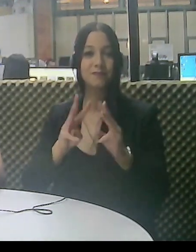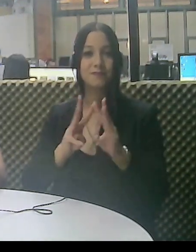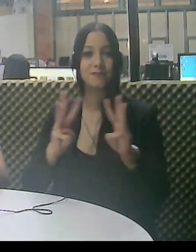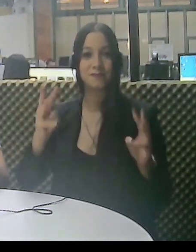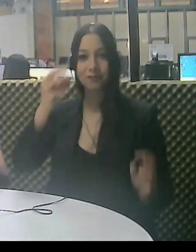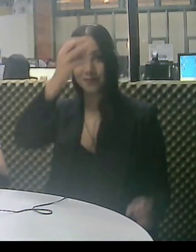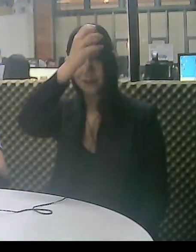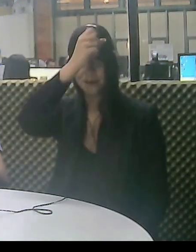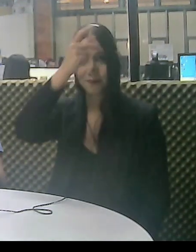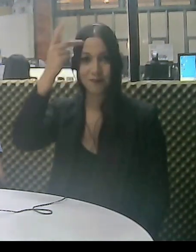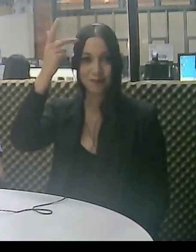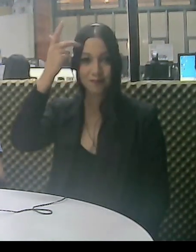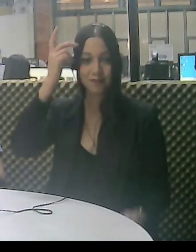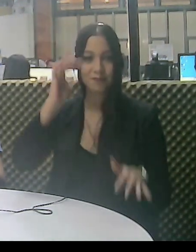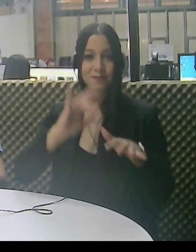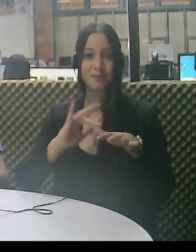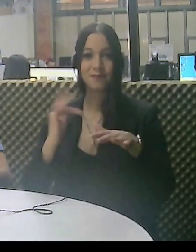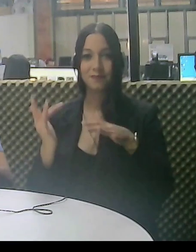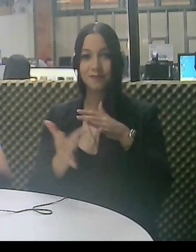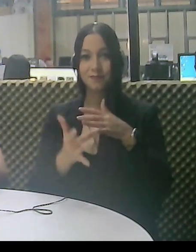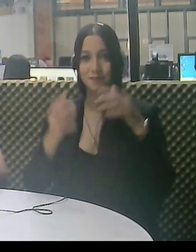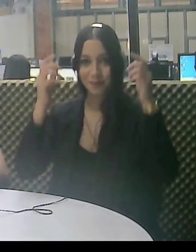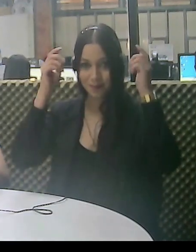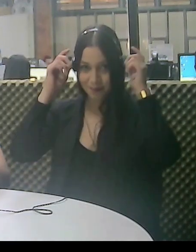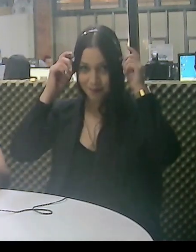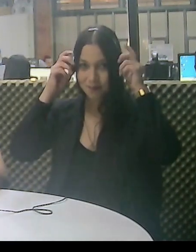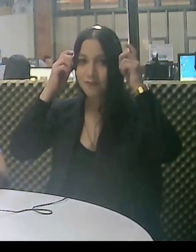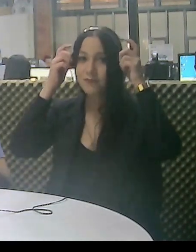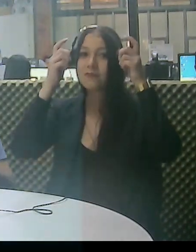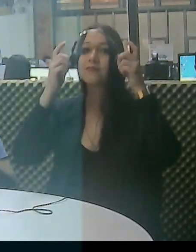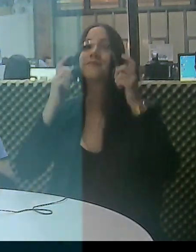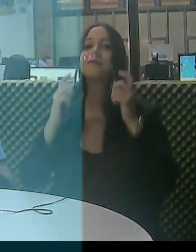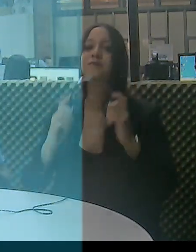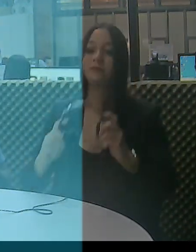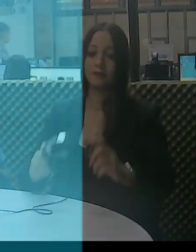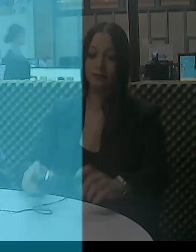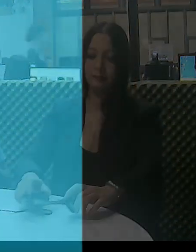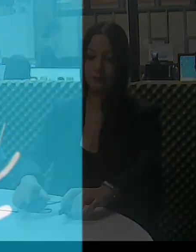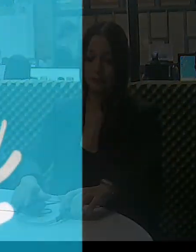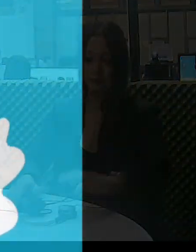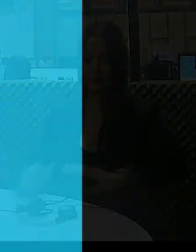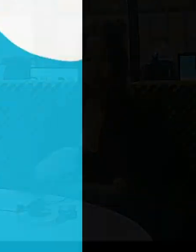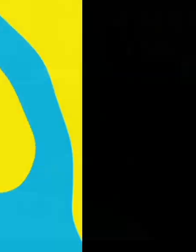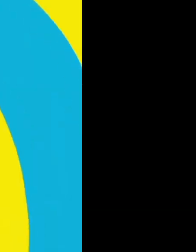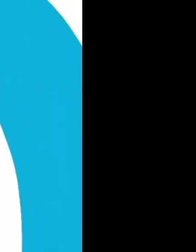Continue conosco no portal da Prefeitura e nas redes sociais.